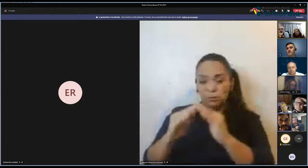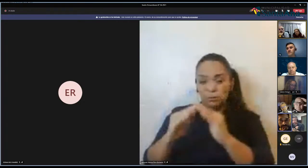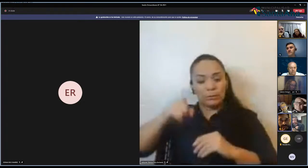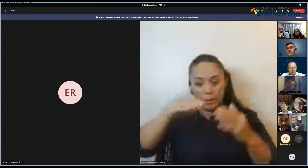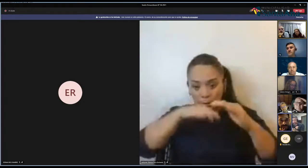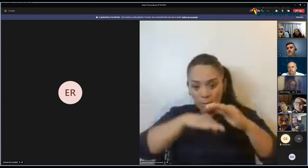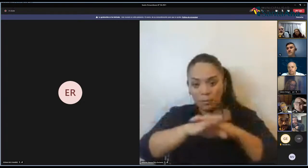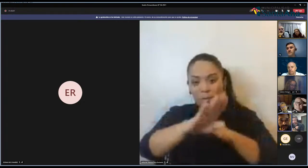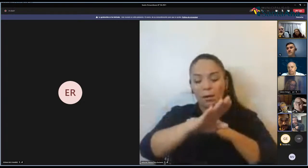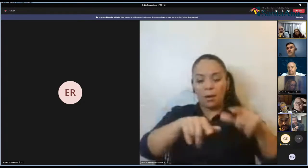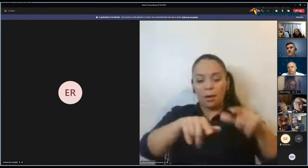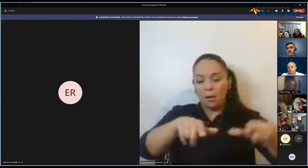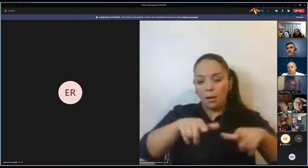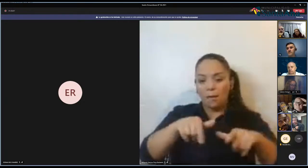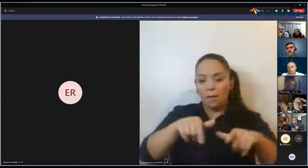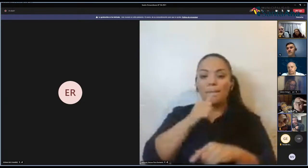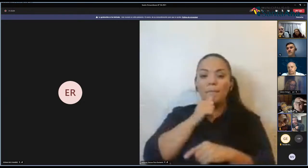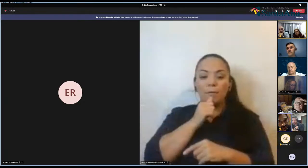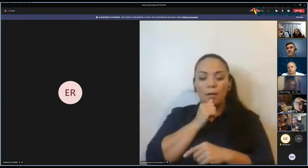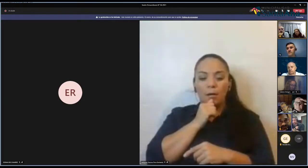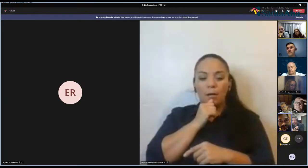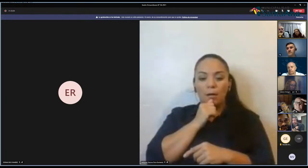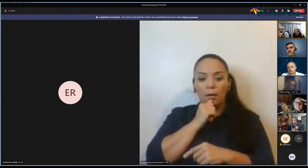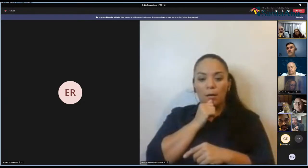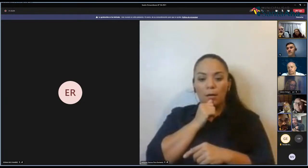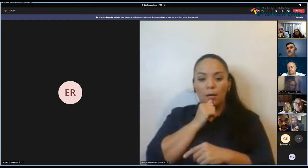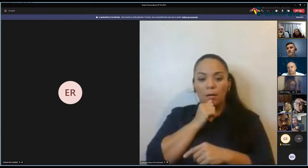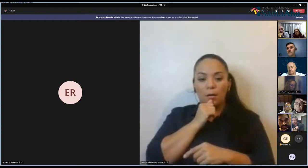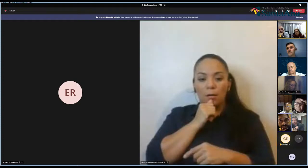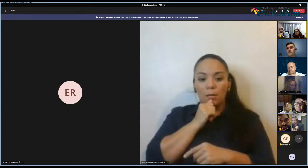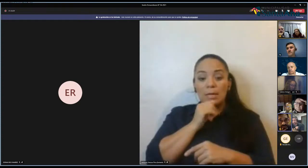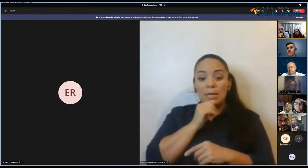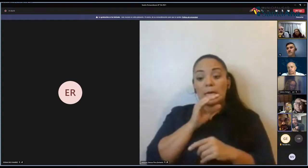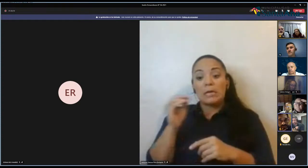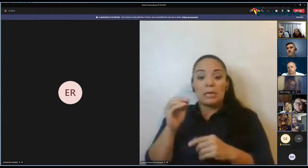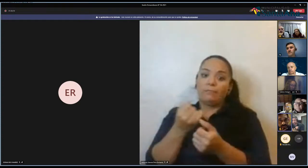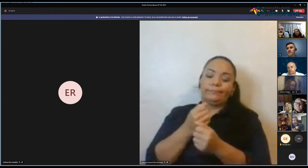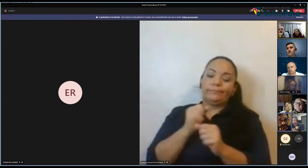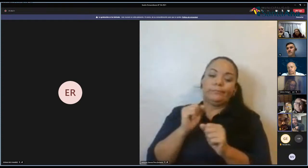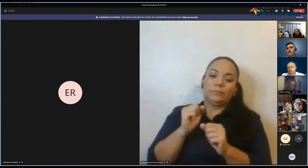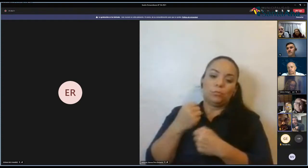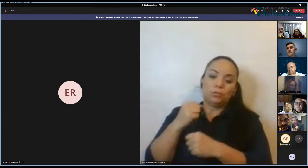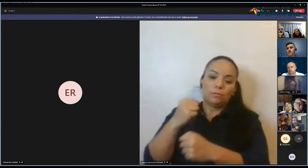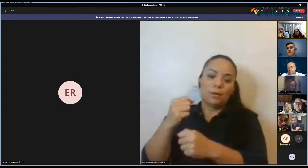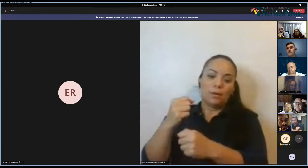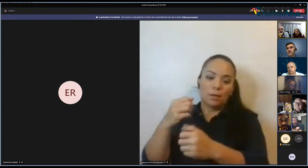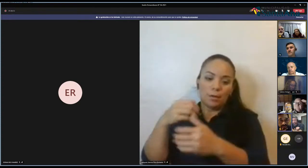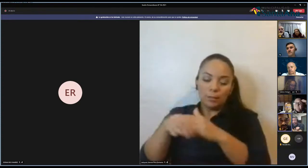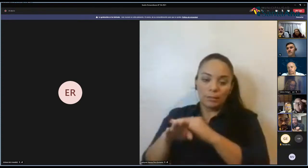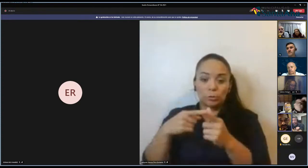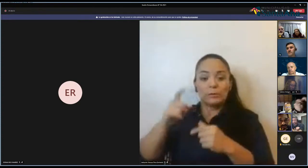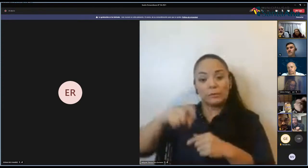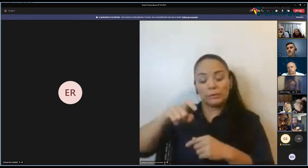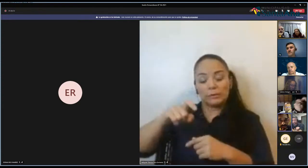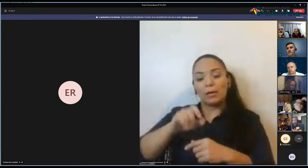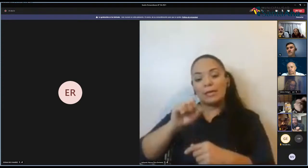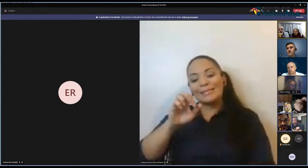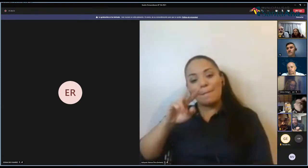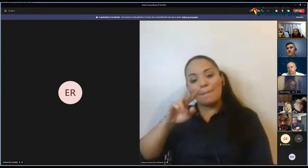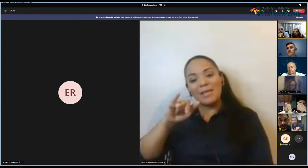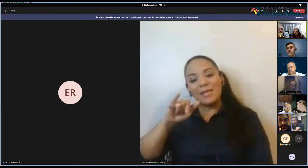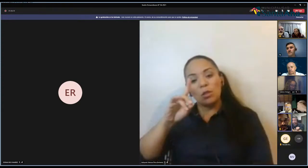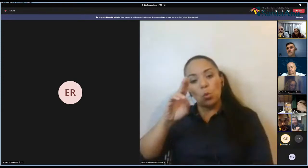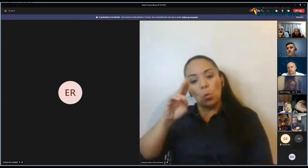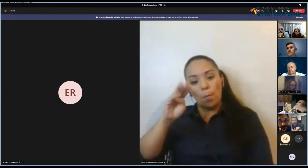privada y de la imposibilidad de la municipalidad de tenerlo y que por lo tanto se ocupaba la servidumbre que menciona el alcalde